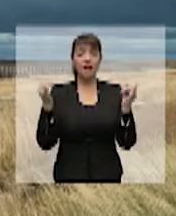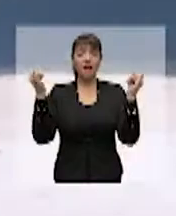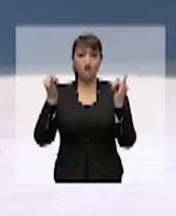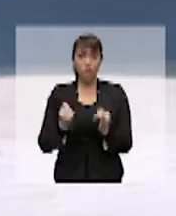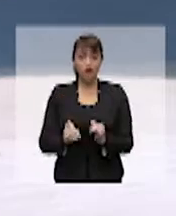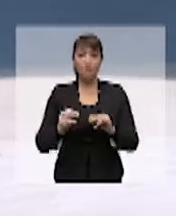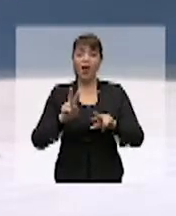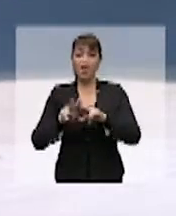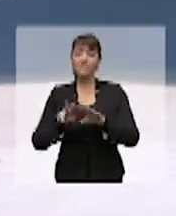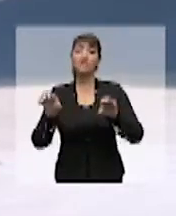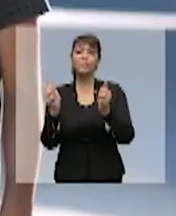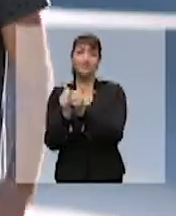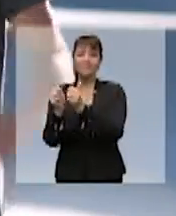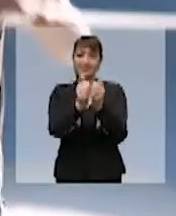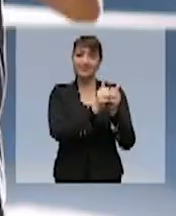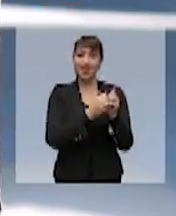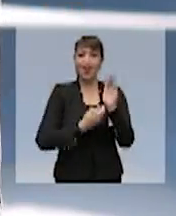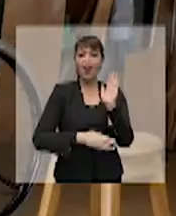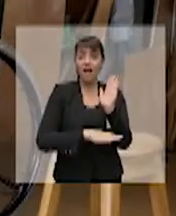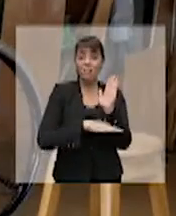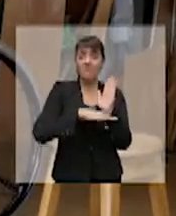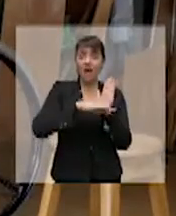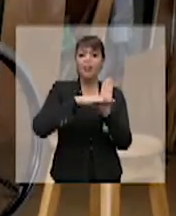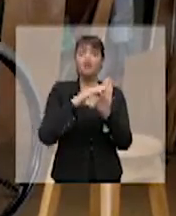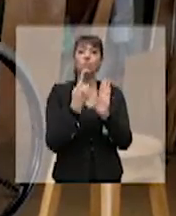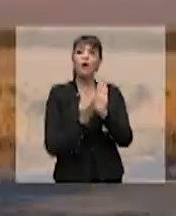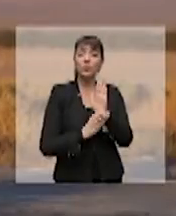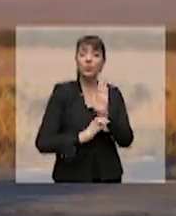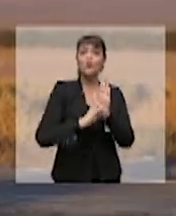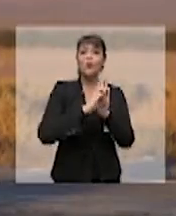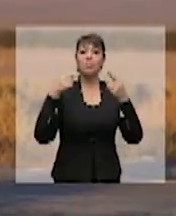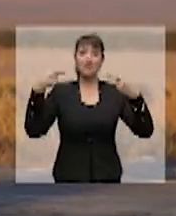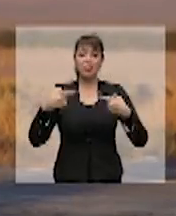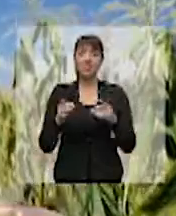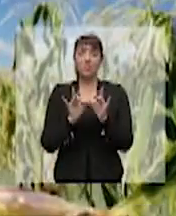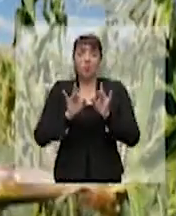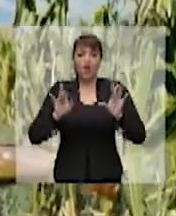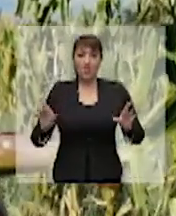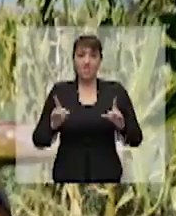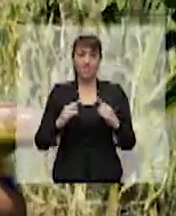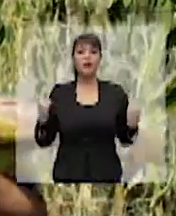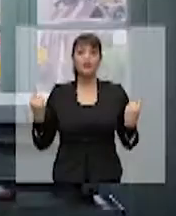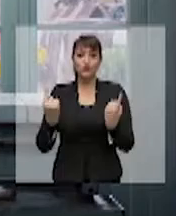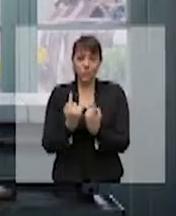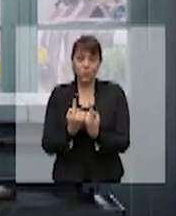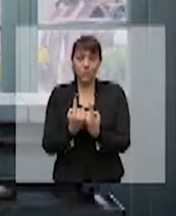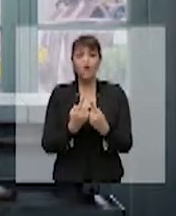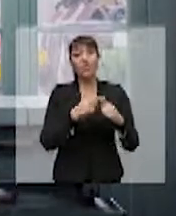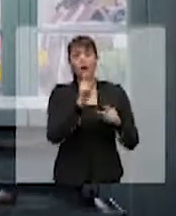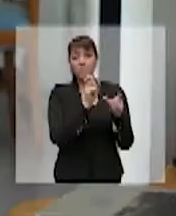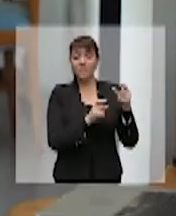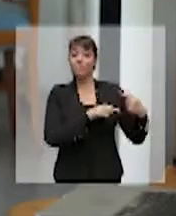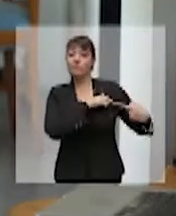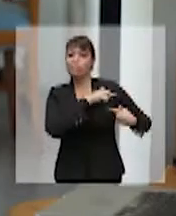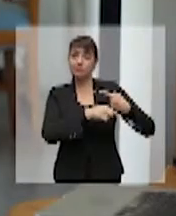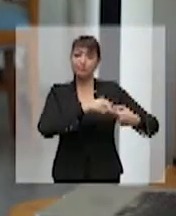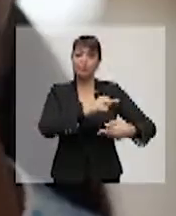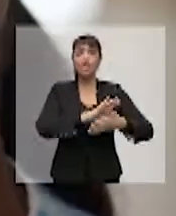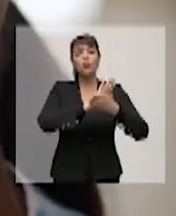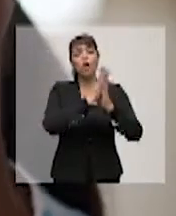así establezcamos en conjunto las bases de una constitución debatida en democracia. para nosotros, para los que vendrán y para todos